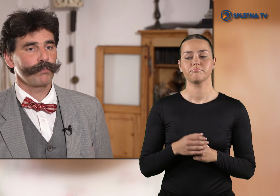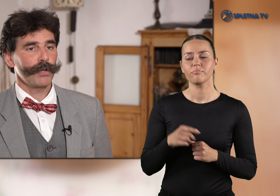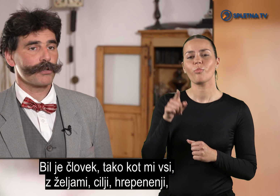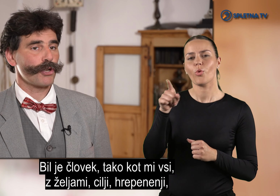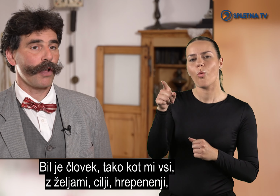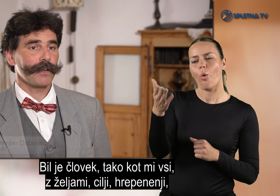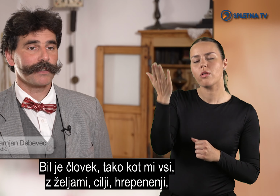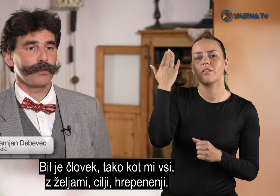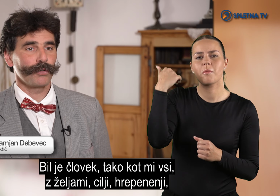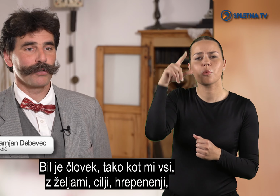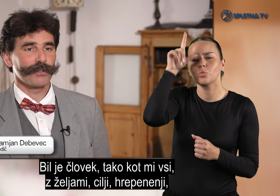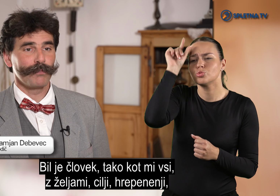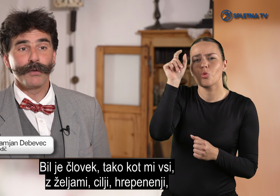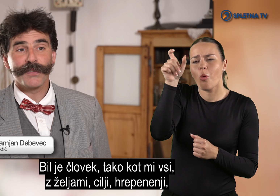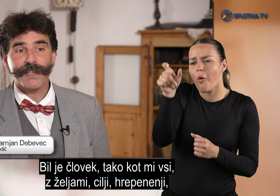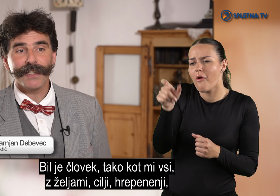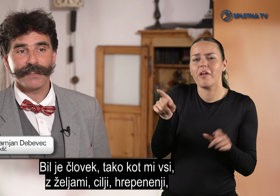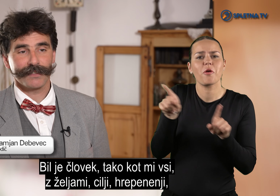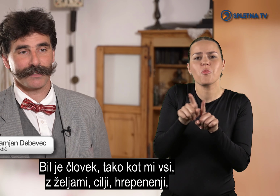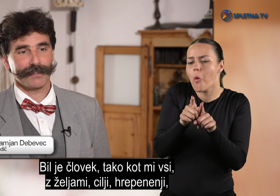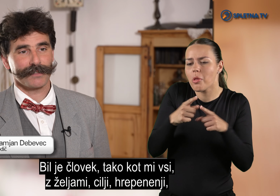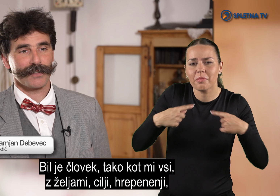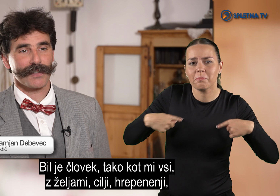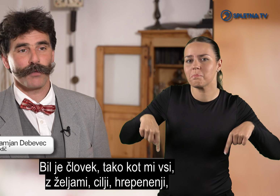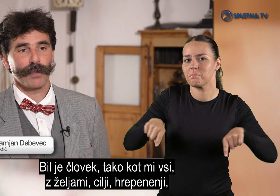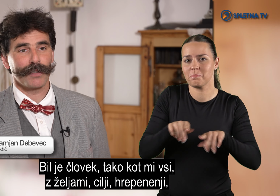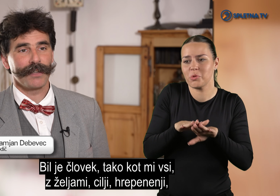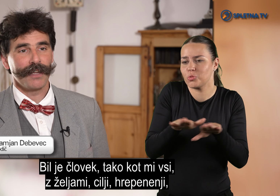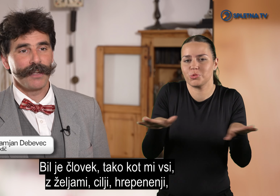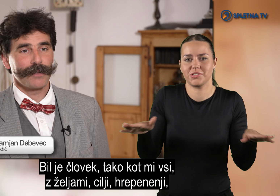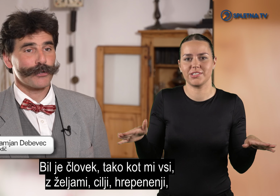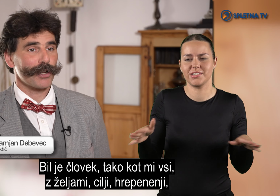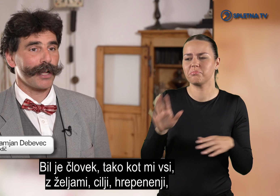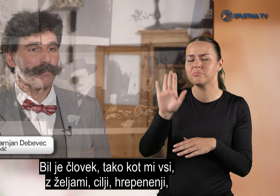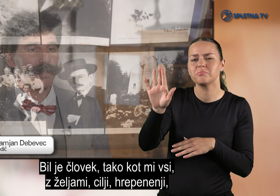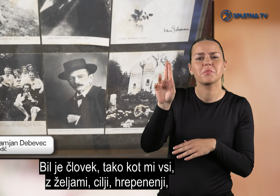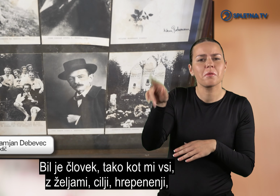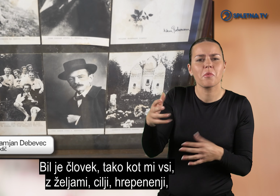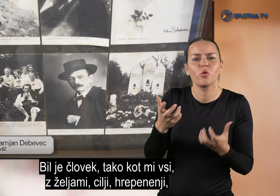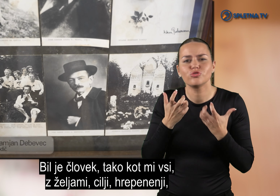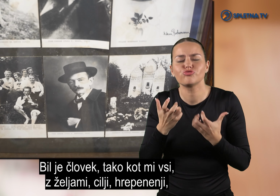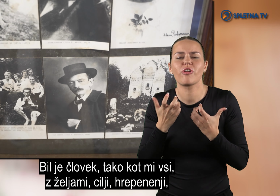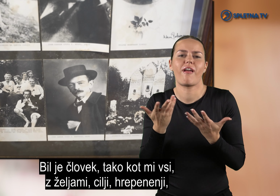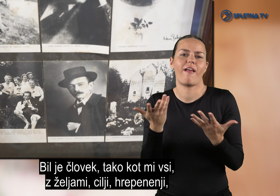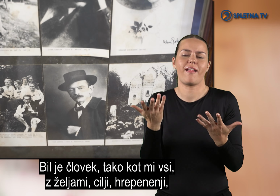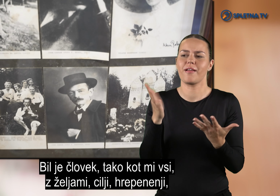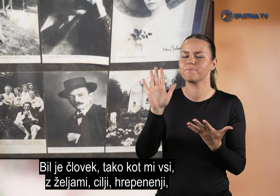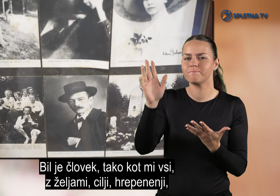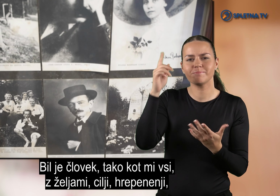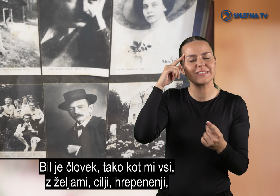Bil je človek, tako kot mi vsi, s svojimi željami, svojimi